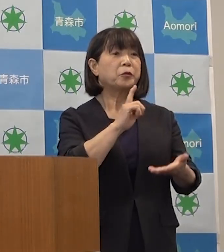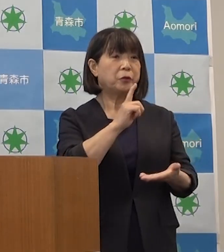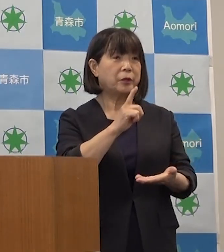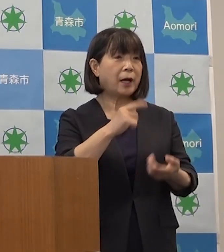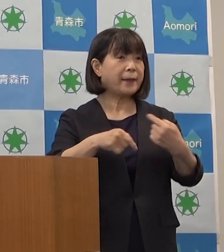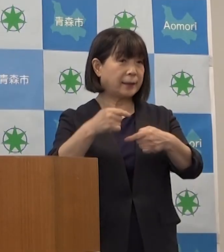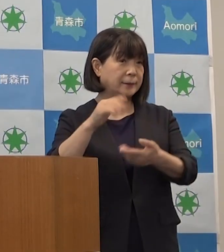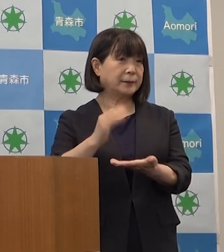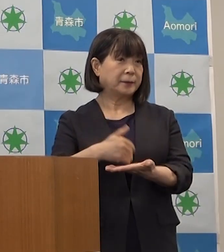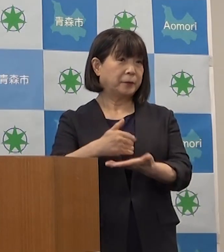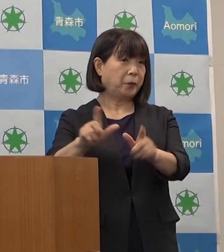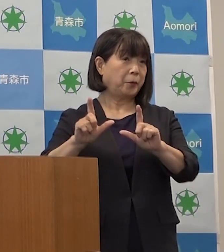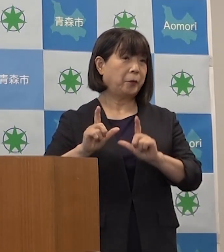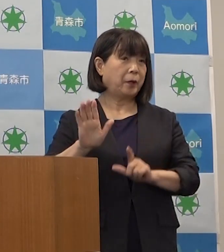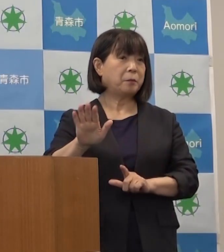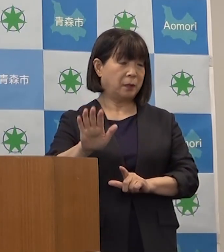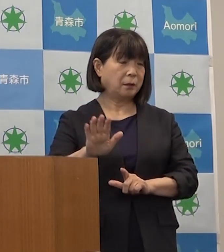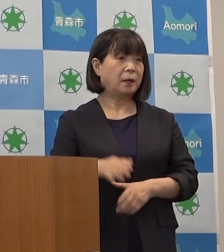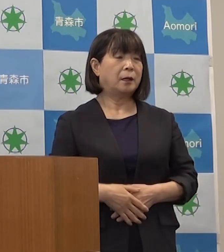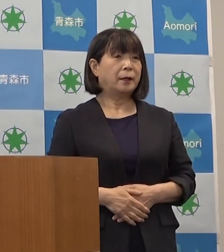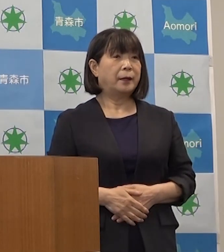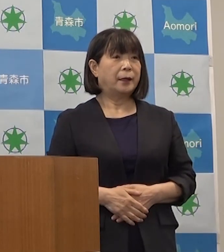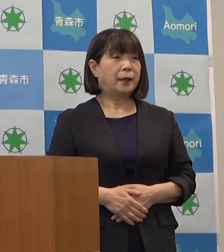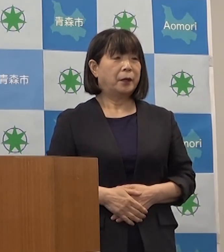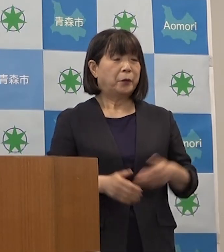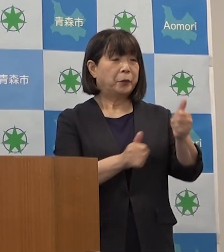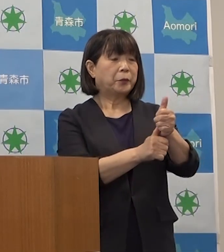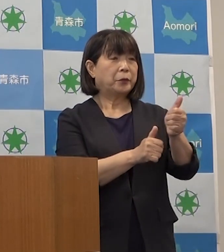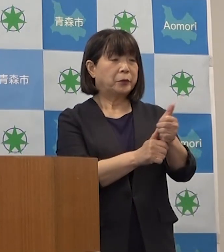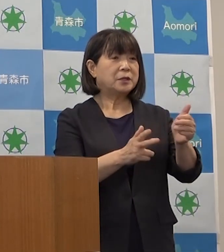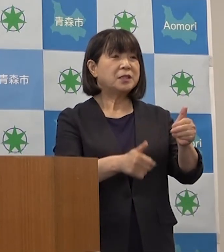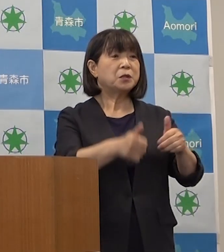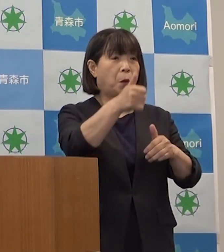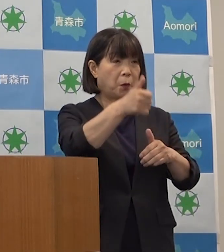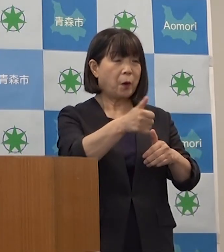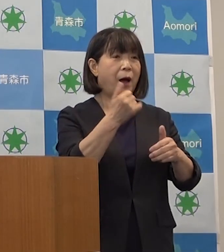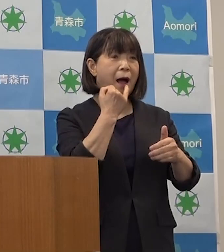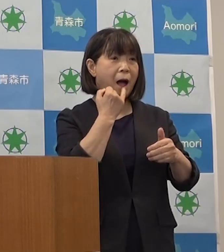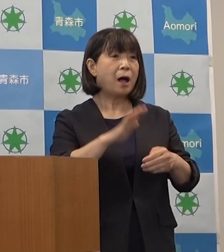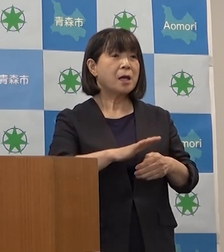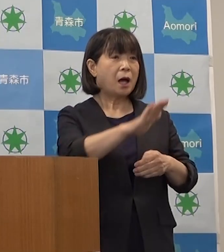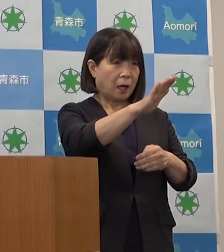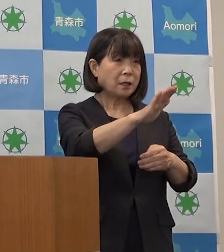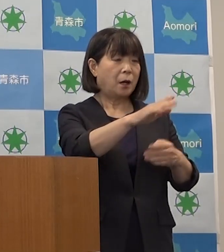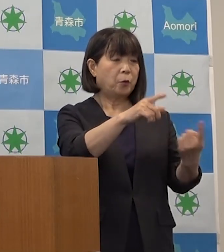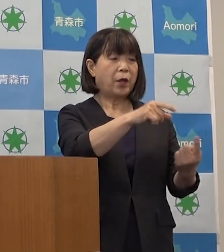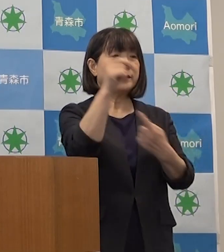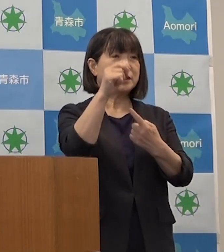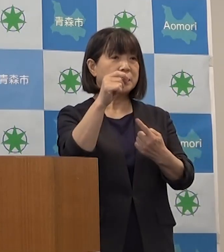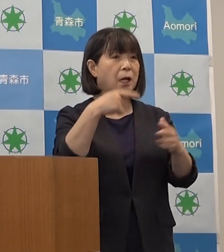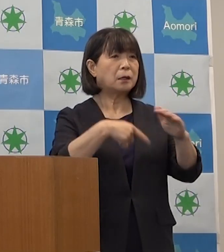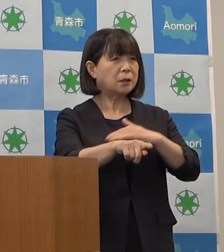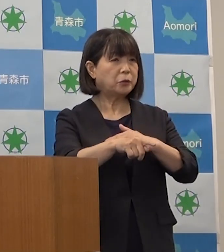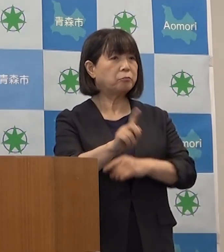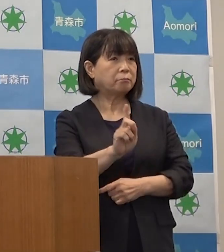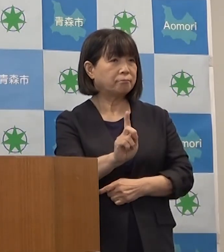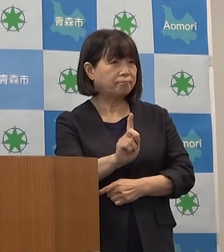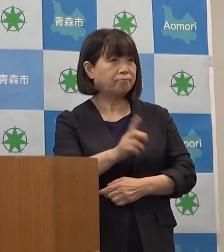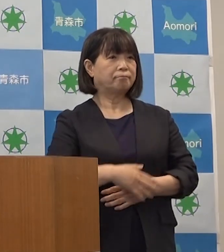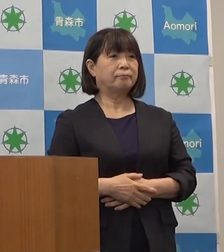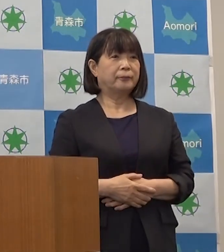。赤坂経済部長副市長に選任された理由とですね、あとまた